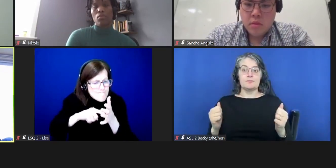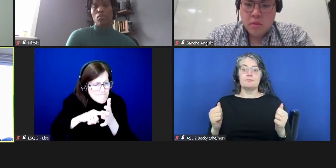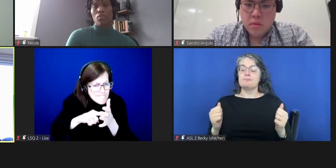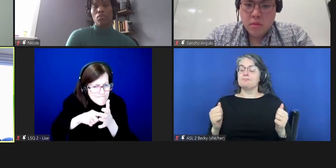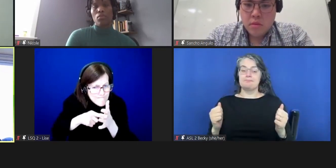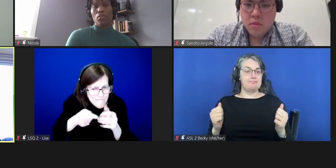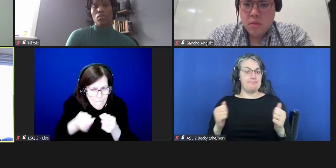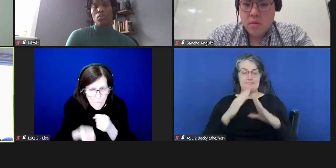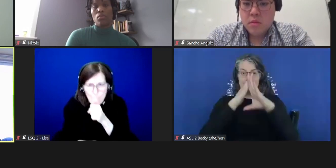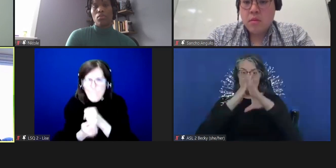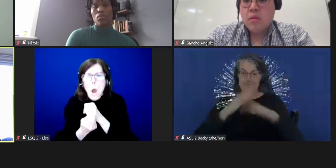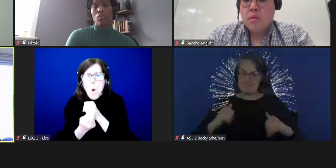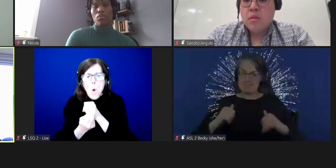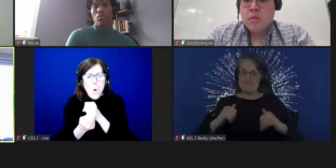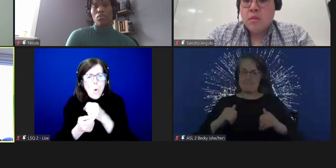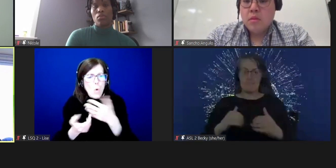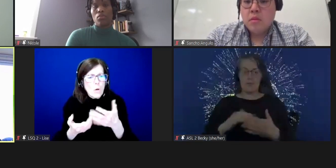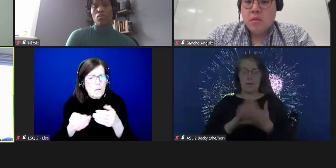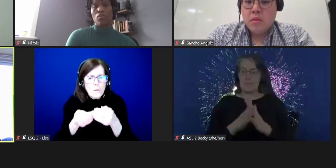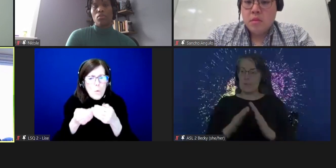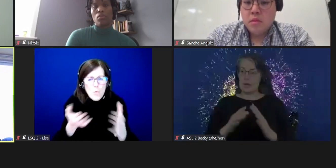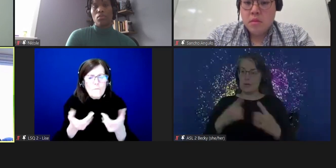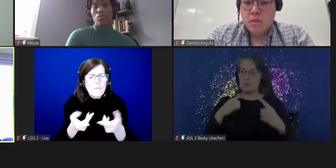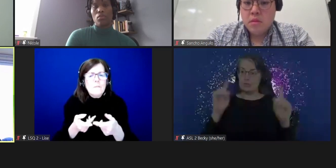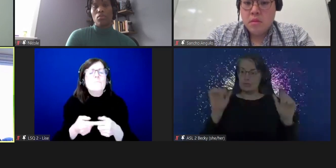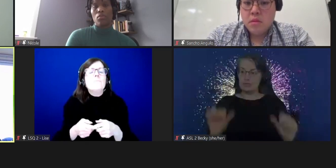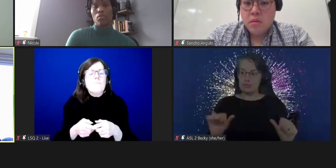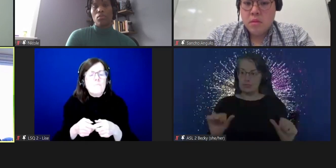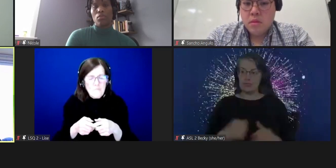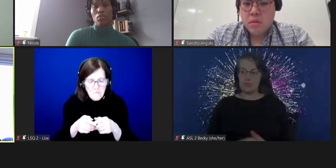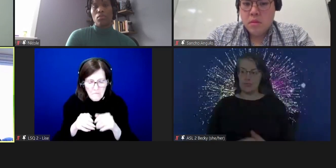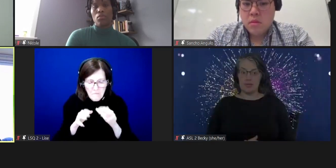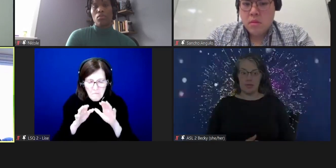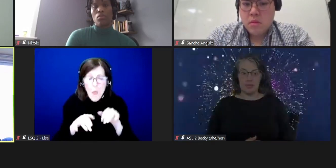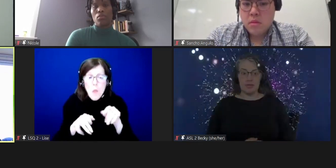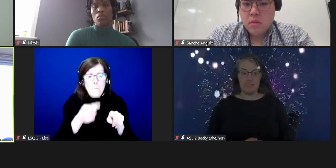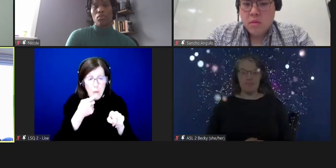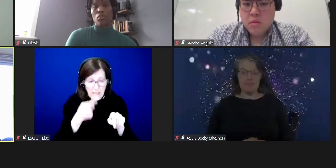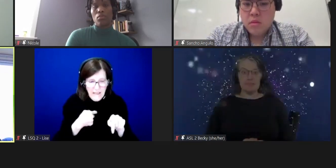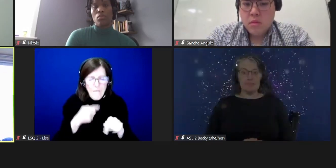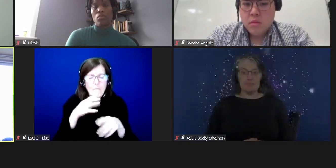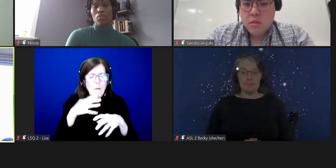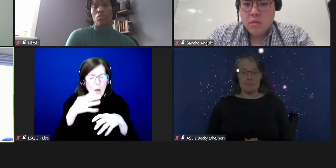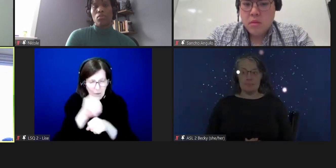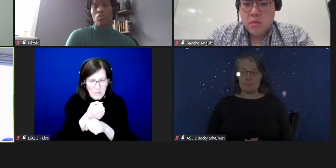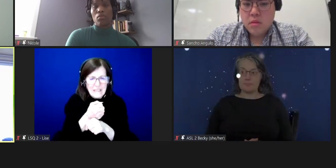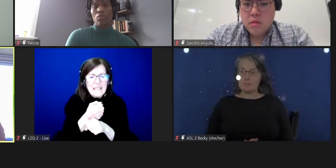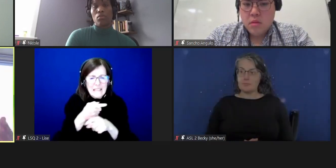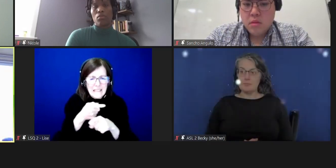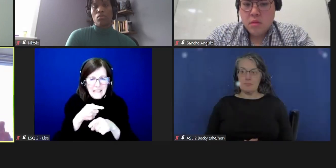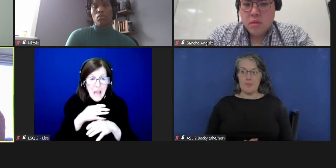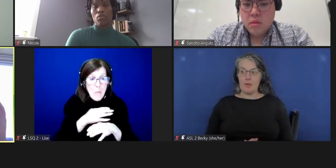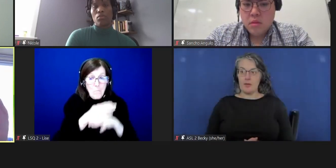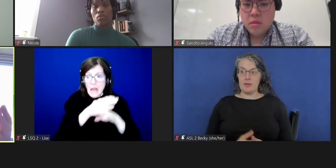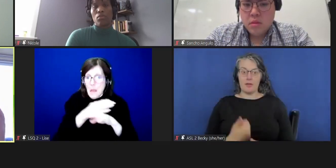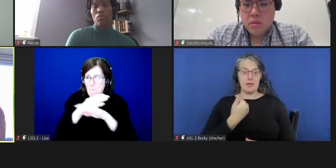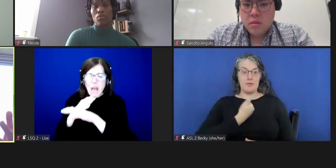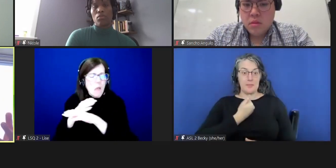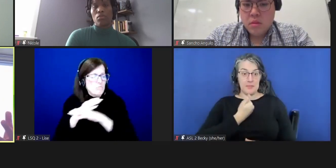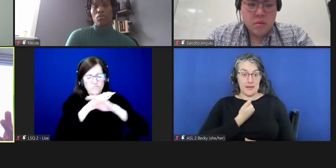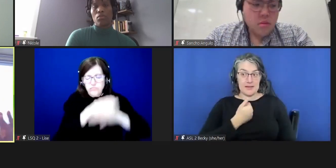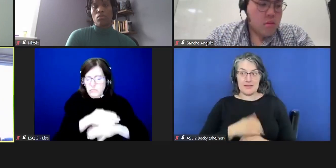que lui m'avait décidé qu'il allait réussir en dépit de toutes ces barrières. Alors, ce n'est pas facile. Et ça n'a pas été